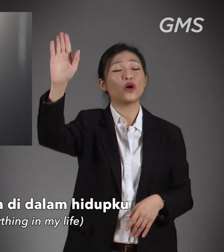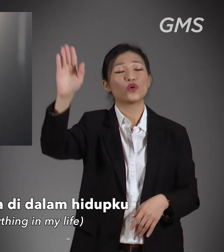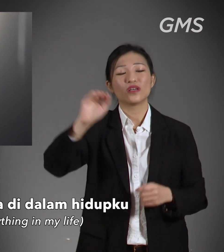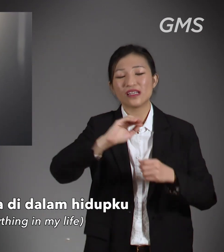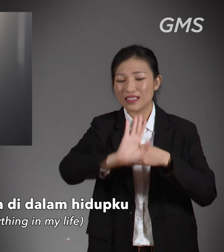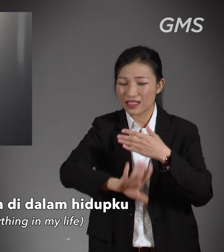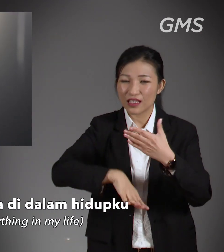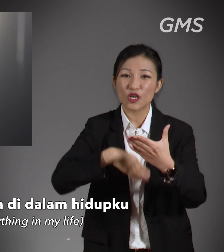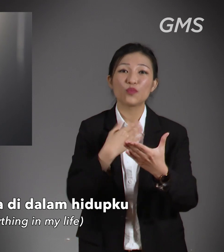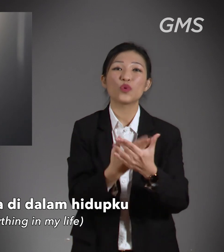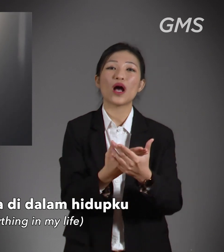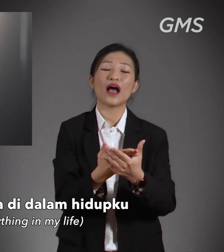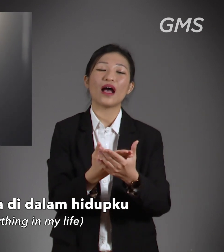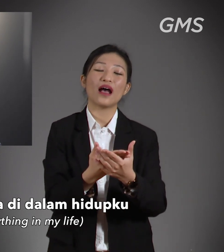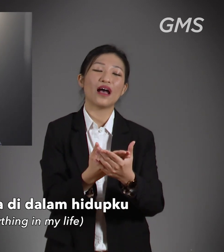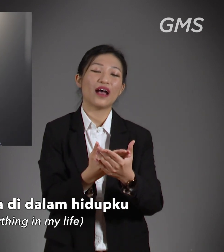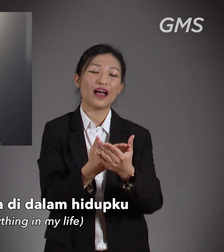Kaulah